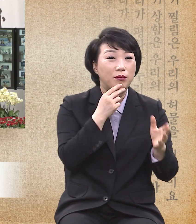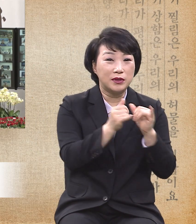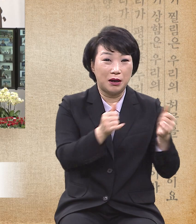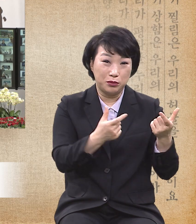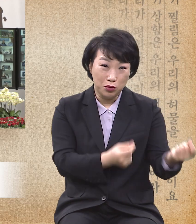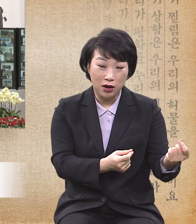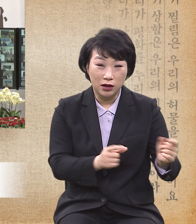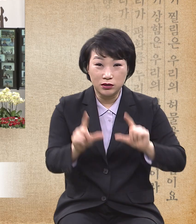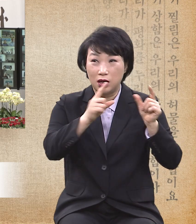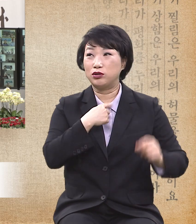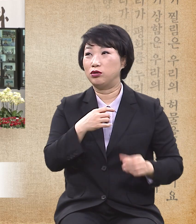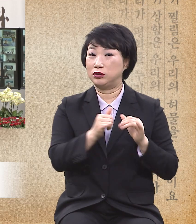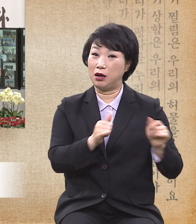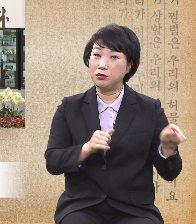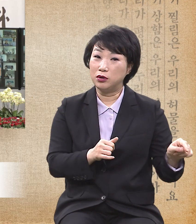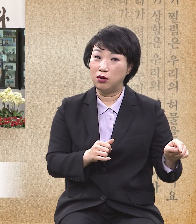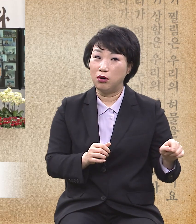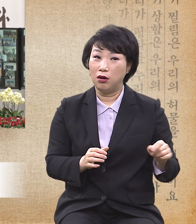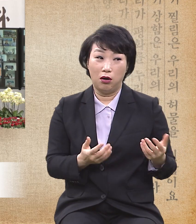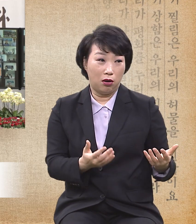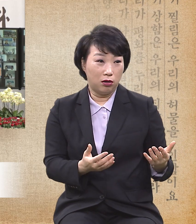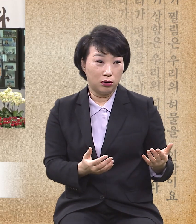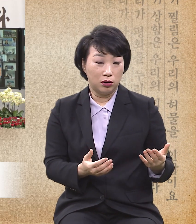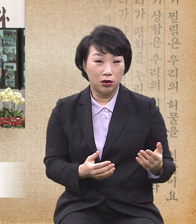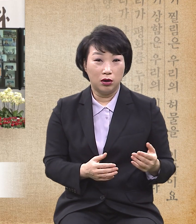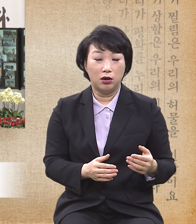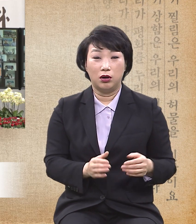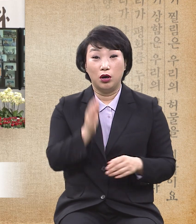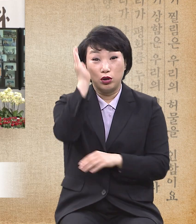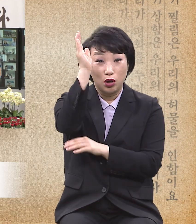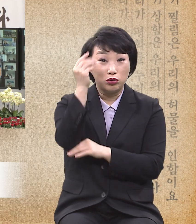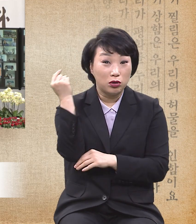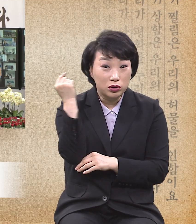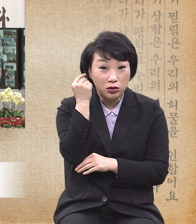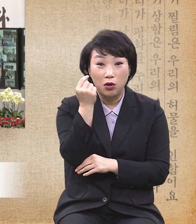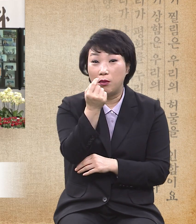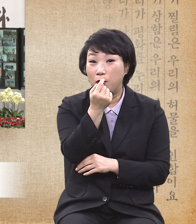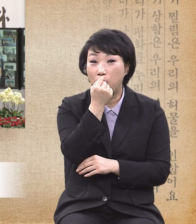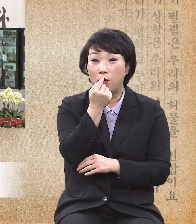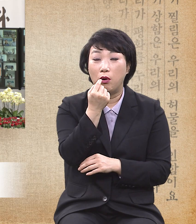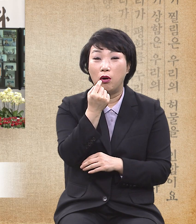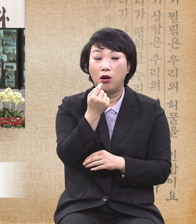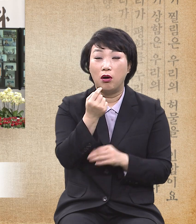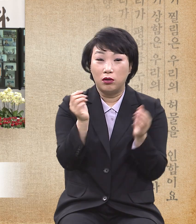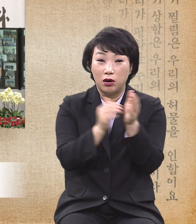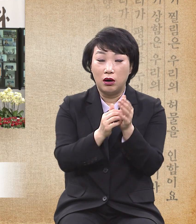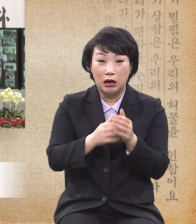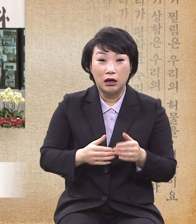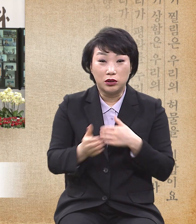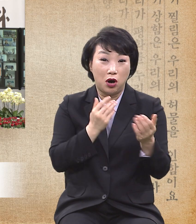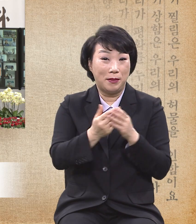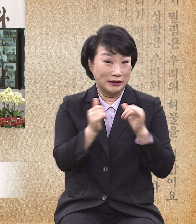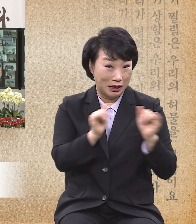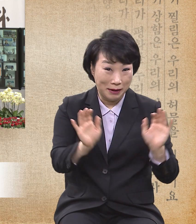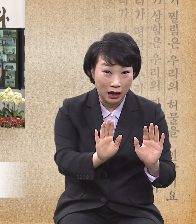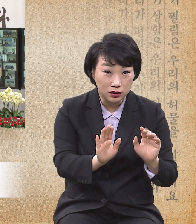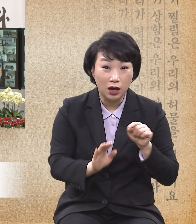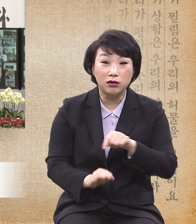자가 이 사람 들어서 배웠지 가진 자는 아니지.